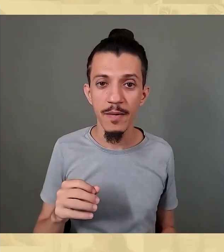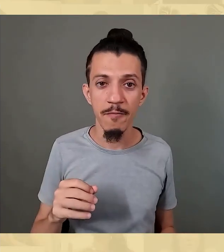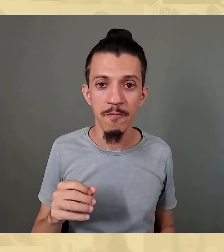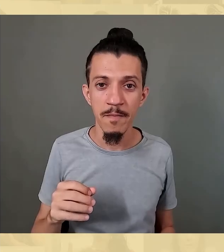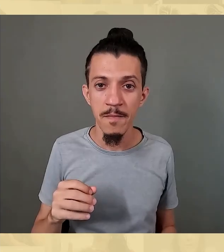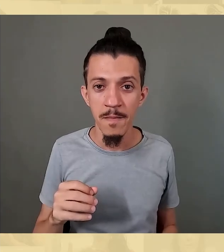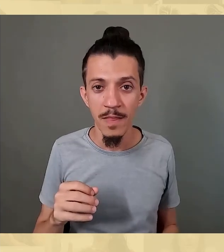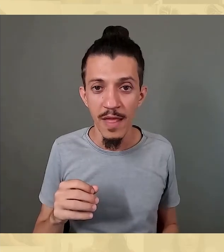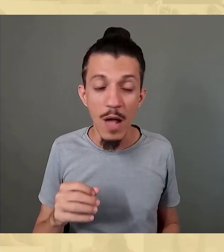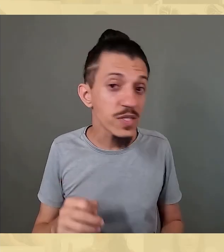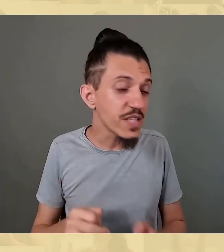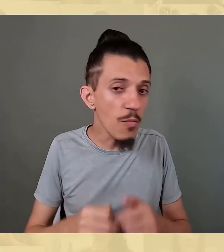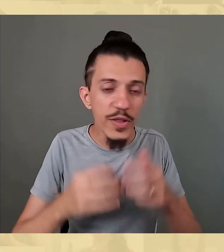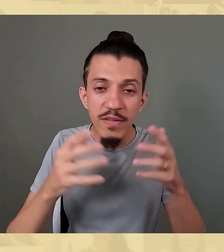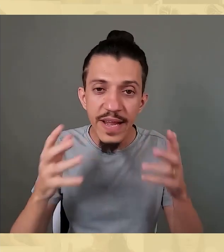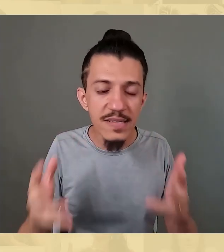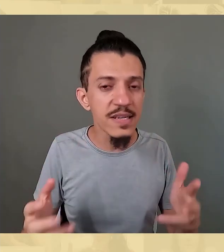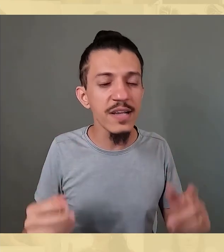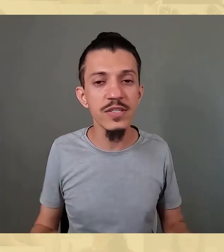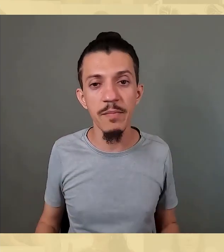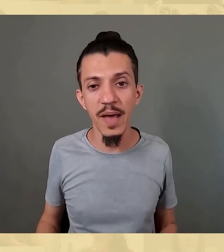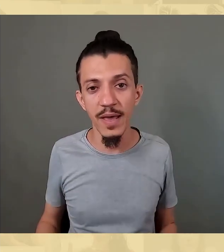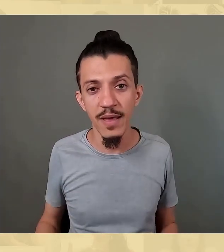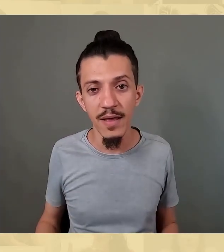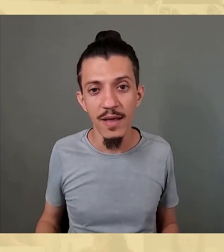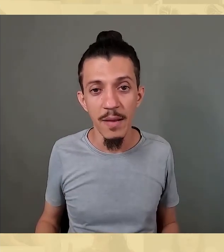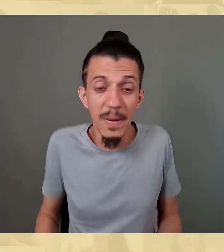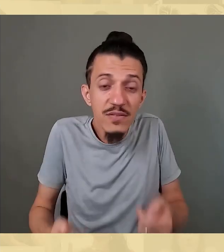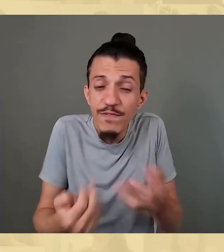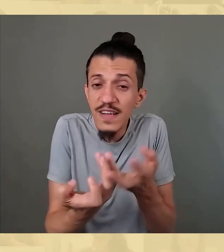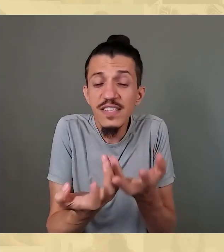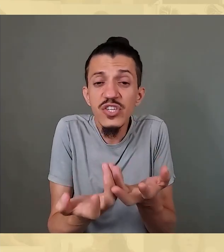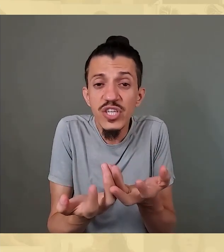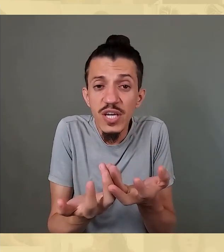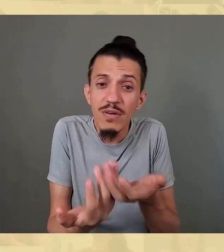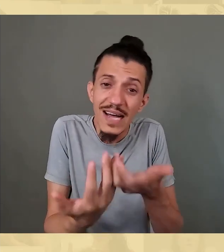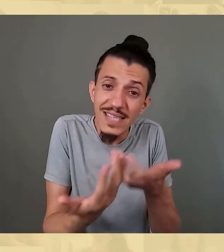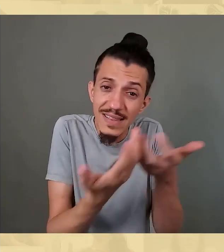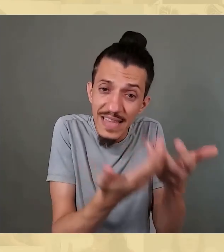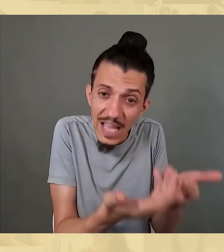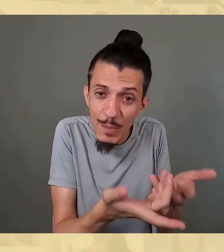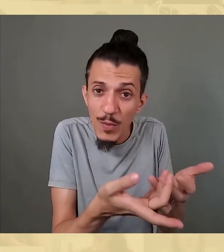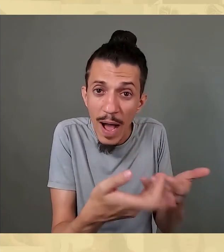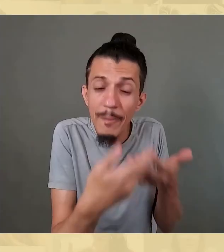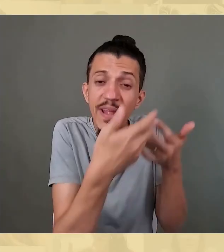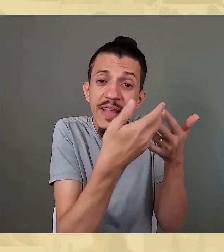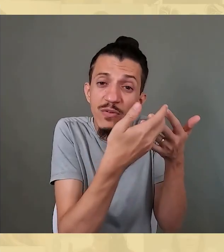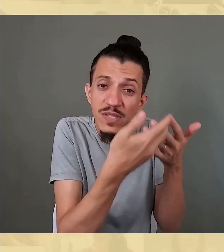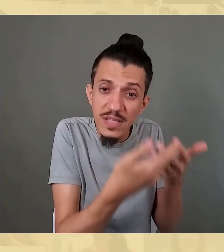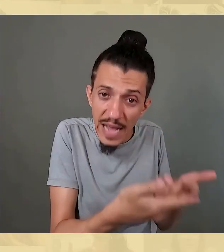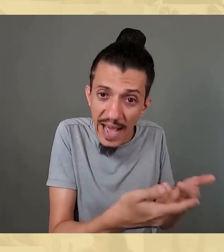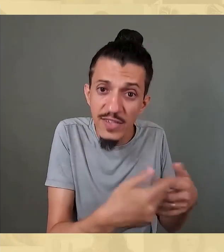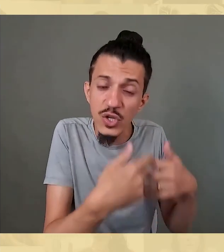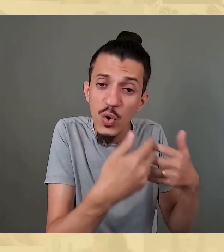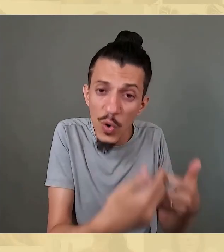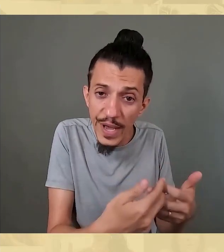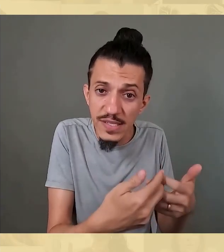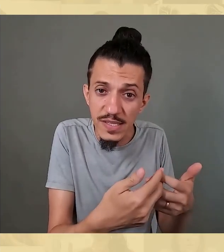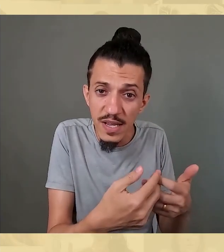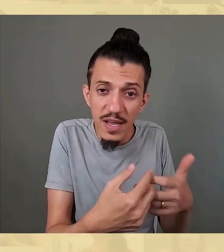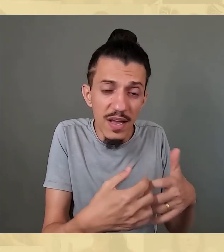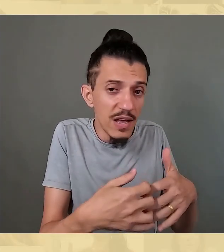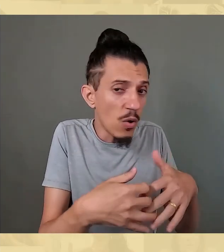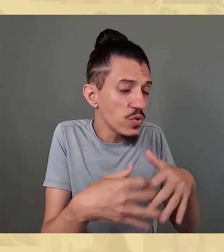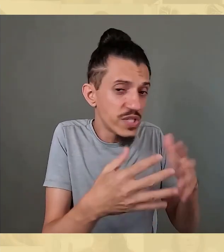percebe? É um sinal muito interessante também. Mas não faz sentido gastar tempo aprendendo sinais de